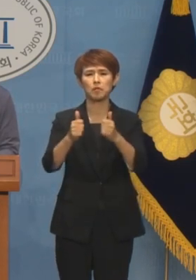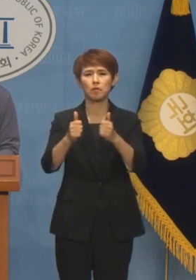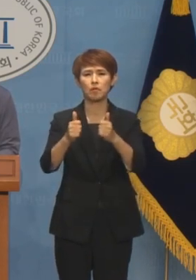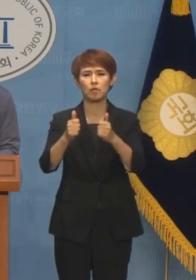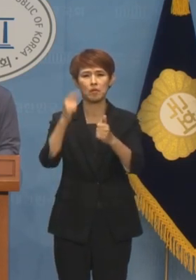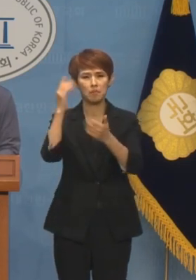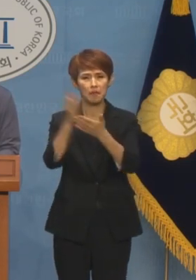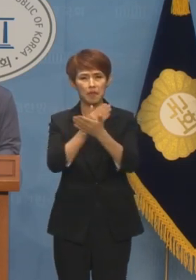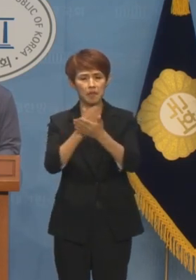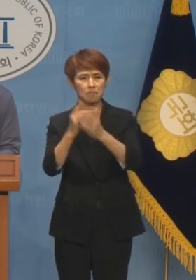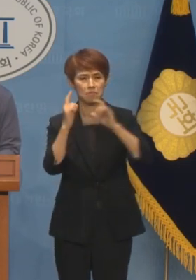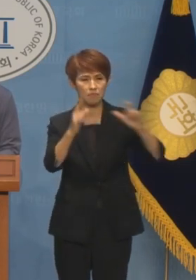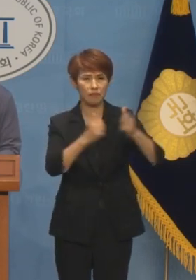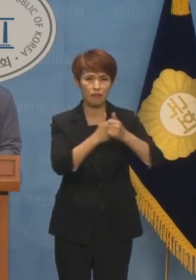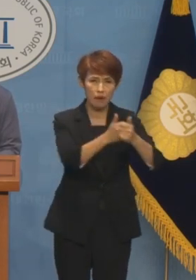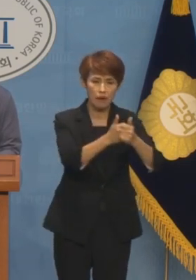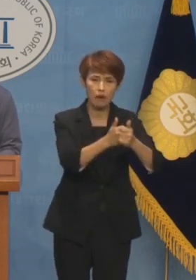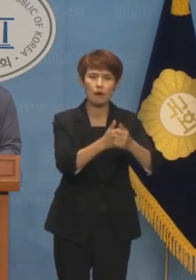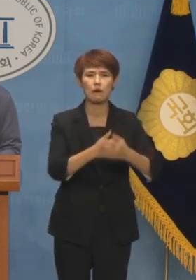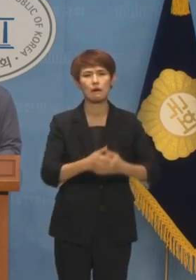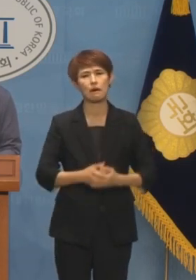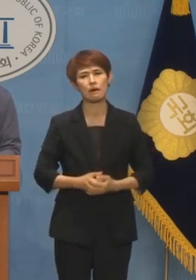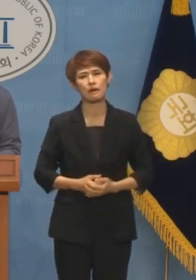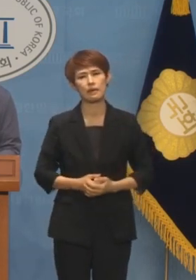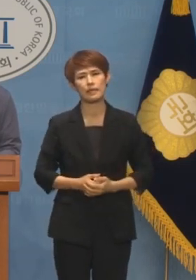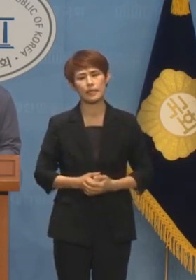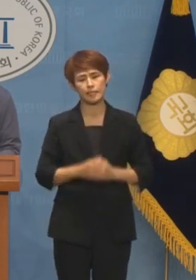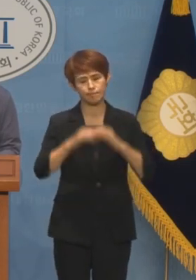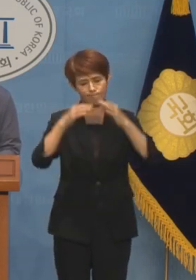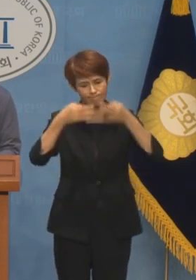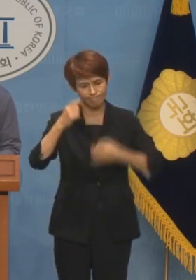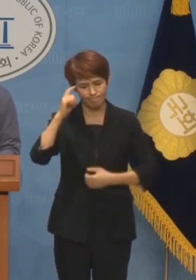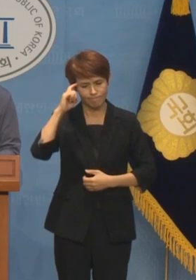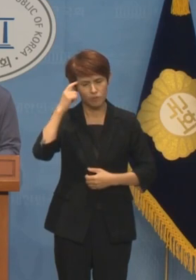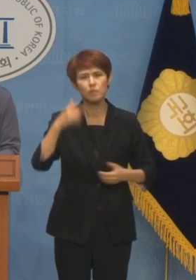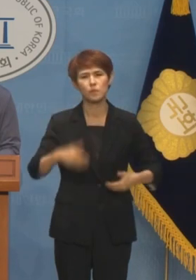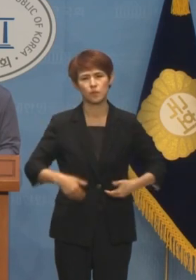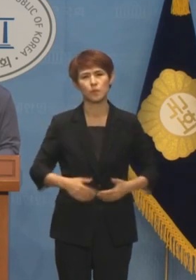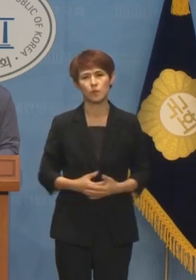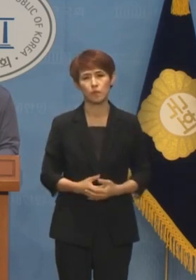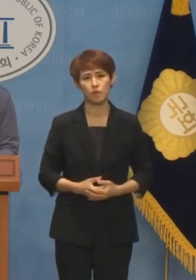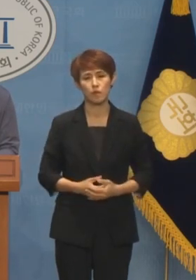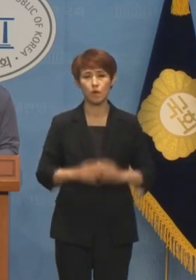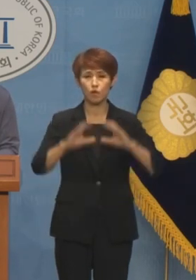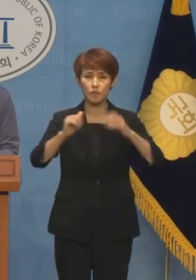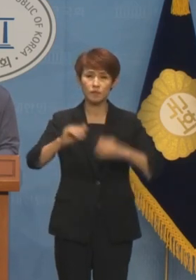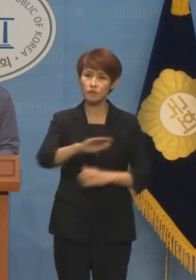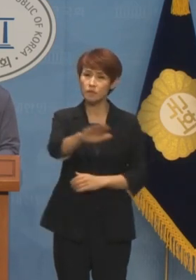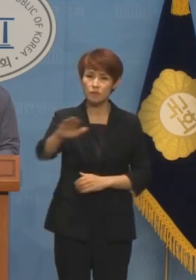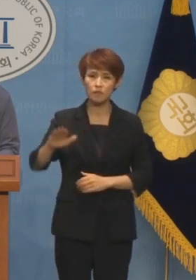판단에 의탁되는 현실에 대해서는 깊은 성찰이 필요합니다. 우리